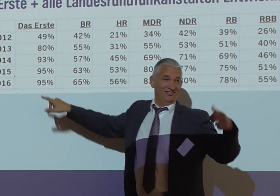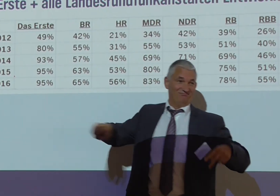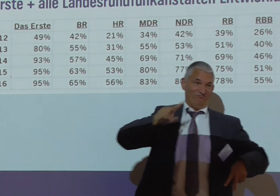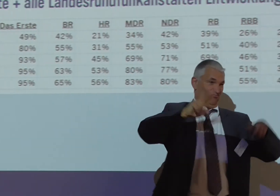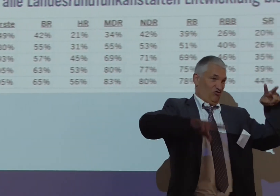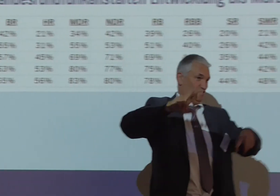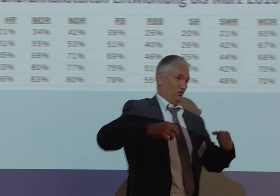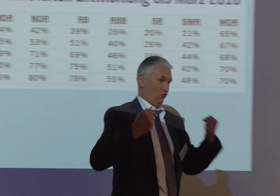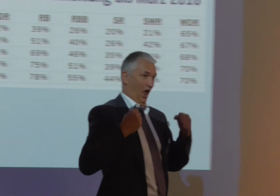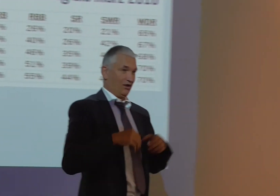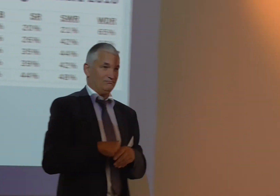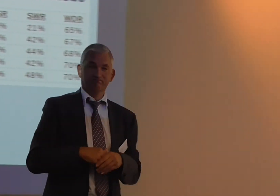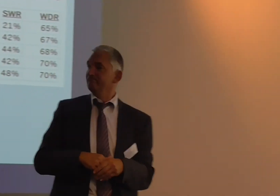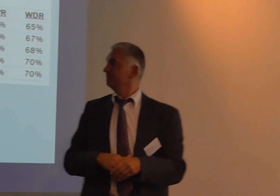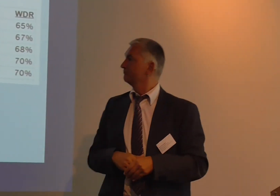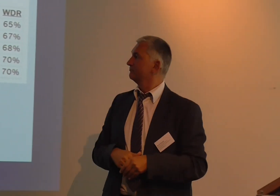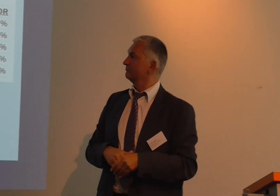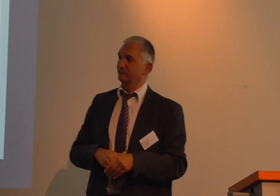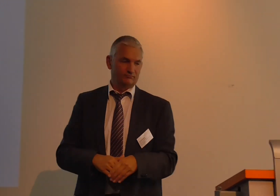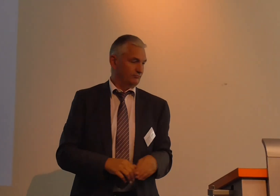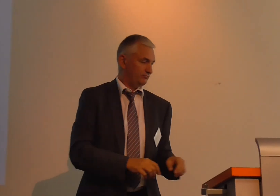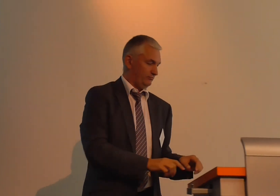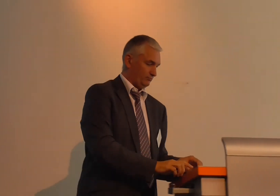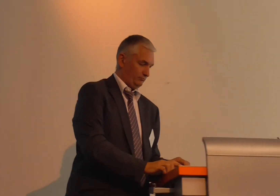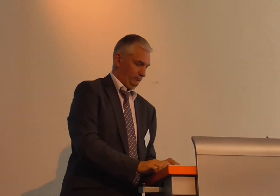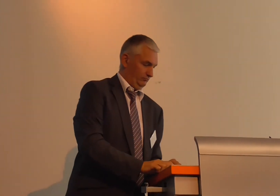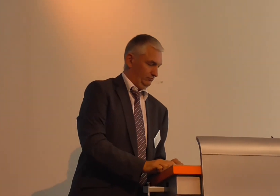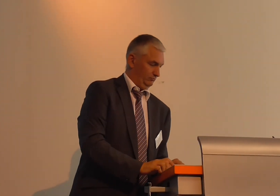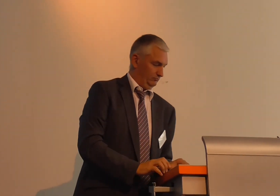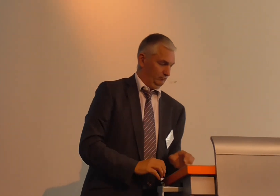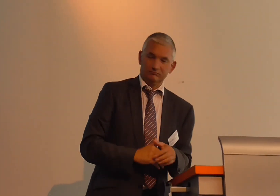das erste ist echt top. Also insofern, das ist sehr, sehr unterschiedlich nach wie vor.